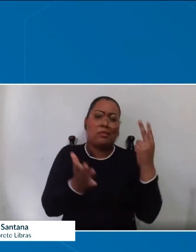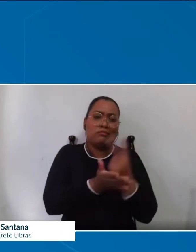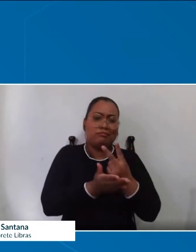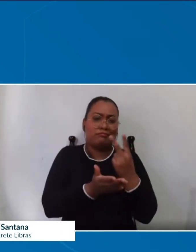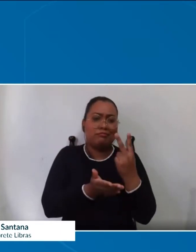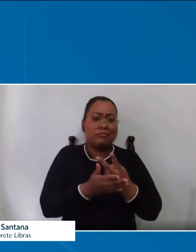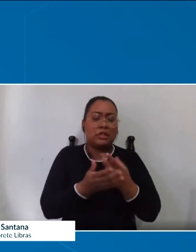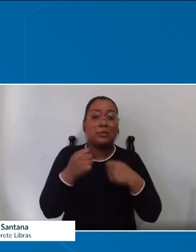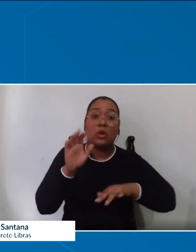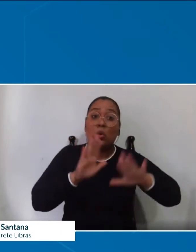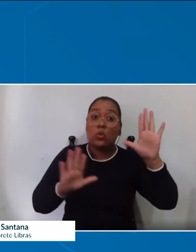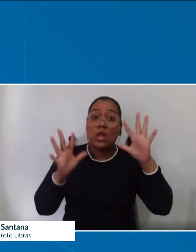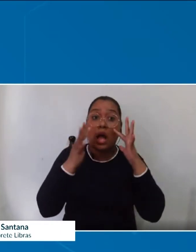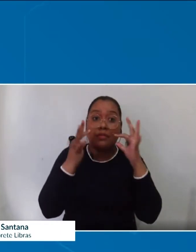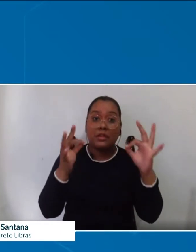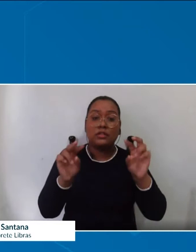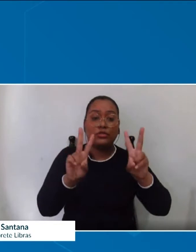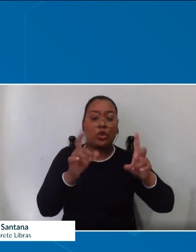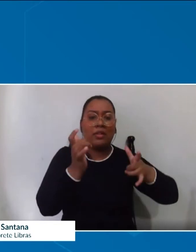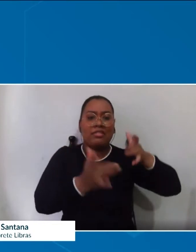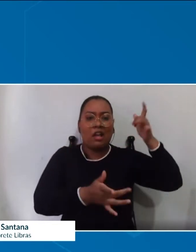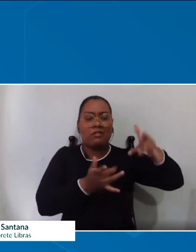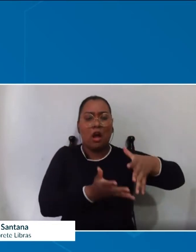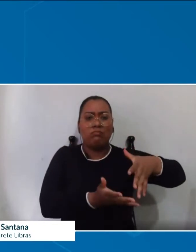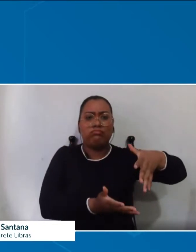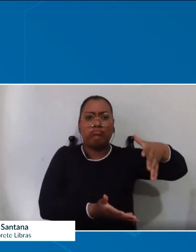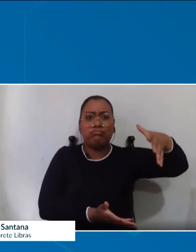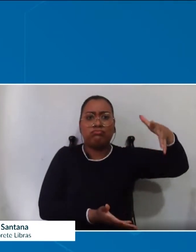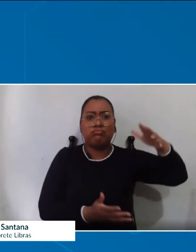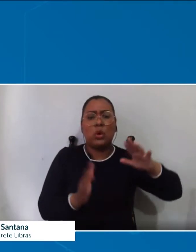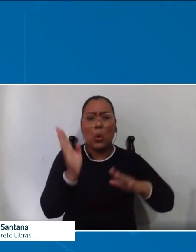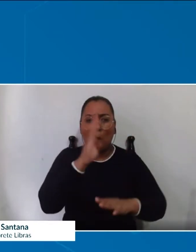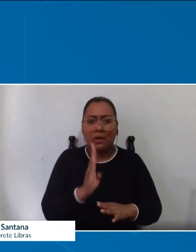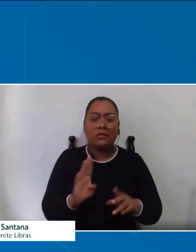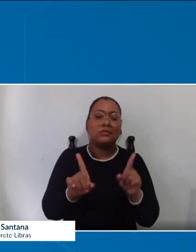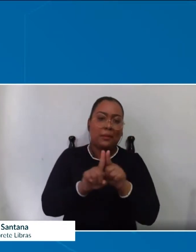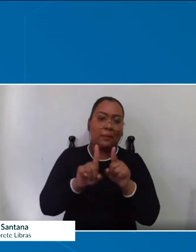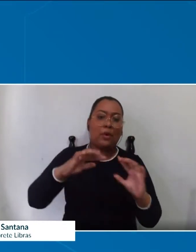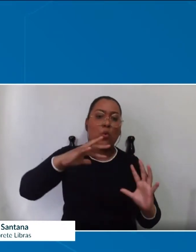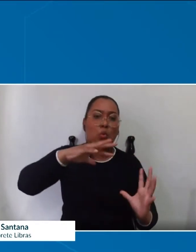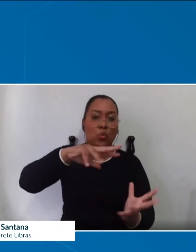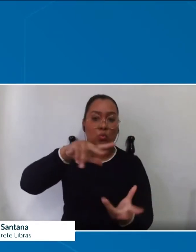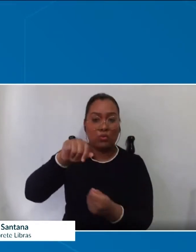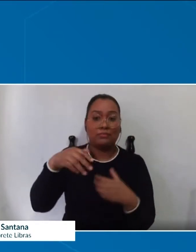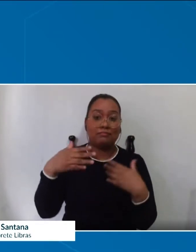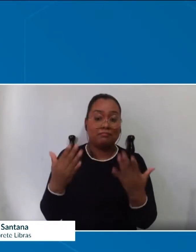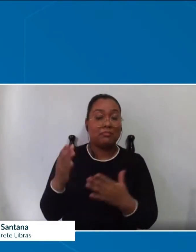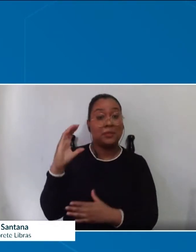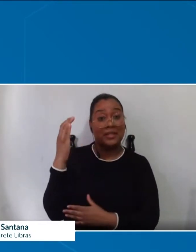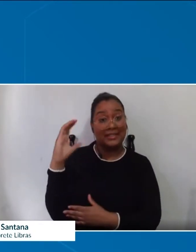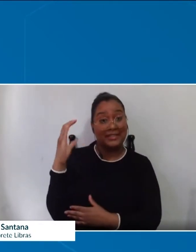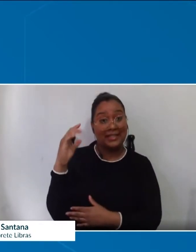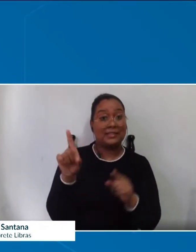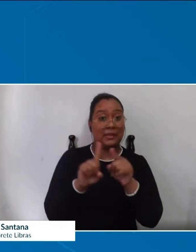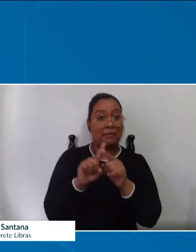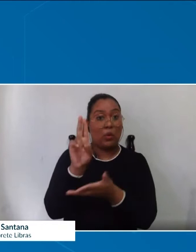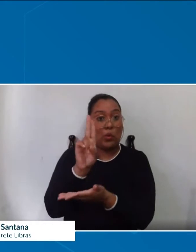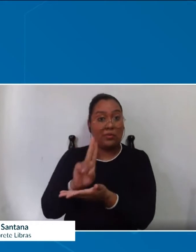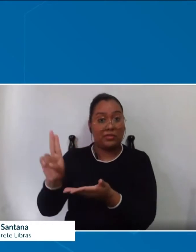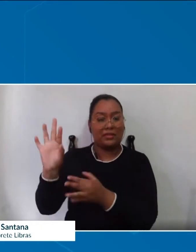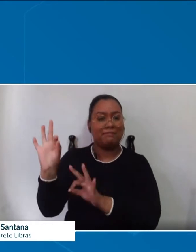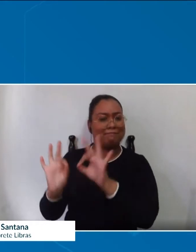quantidade imensa de resíduo que produzimos no Brasil e no mundo inteiro, né? E a ciência, as universidades